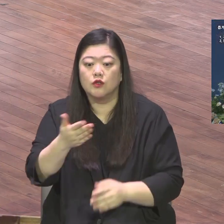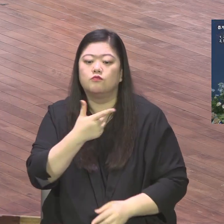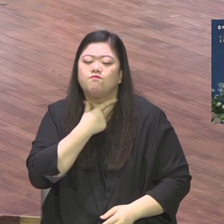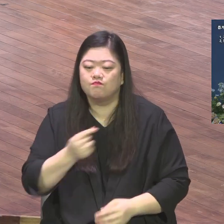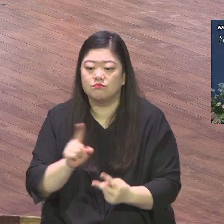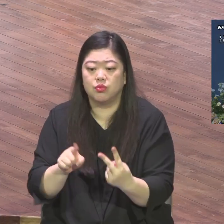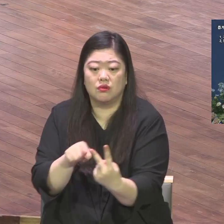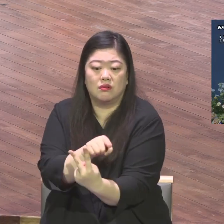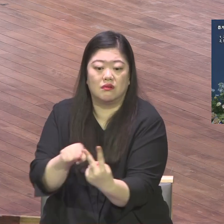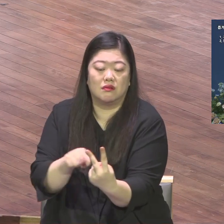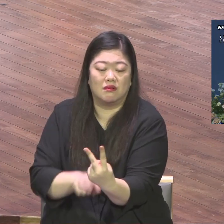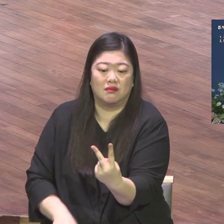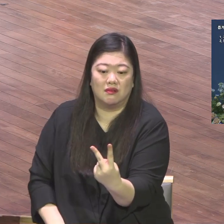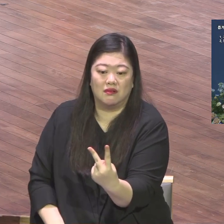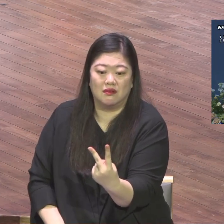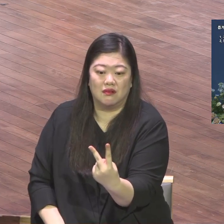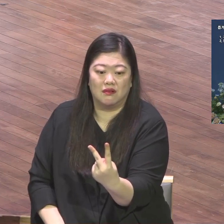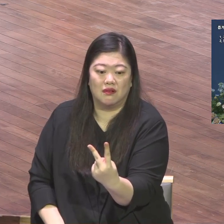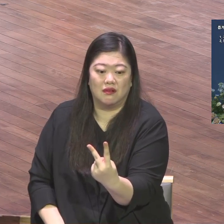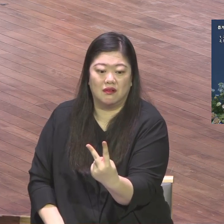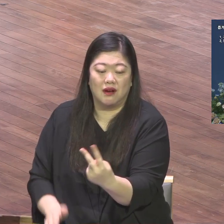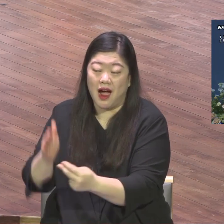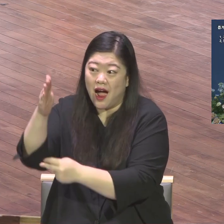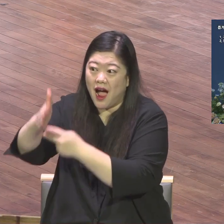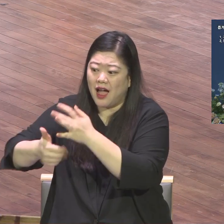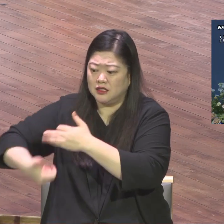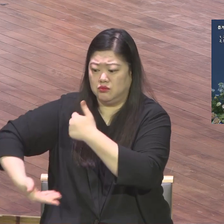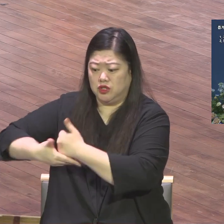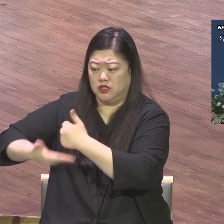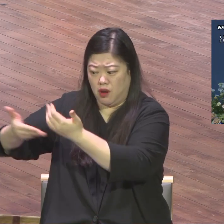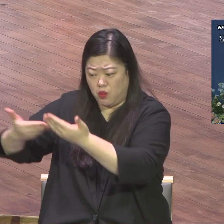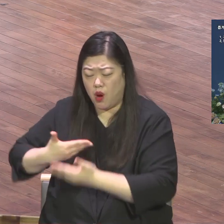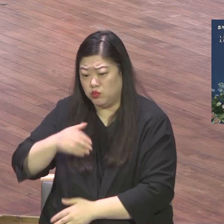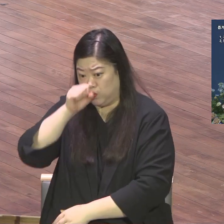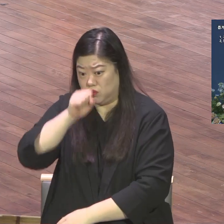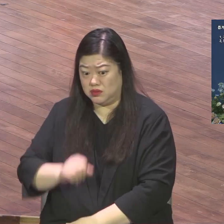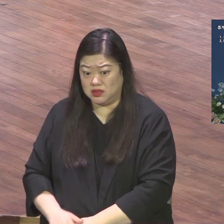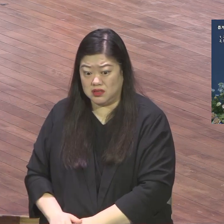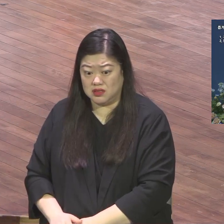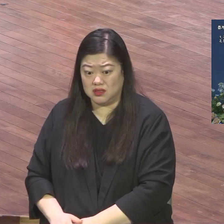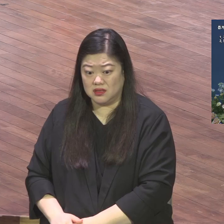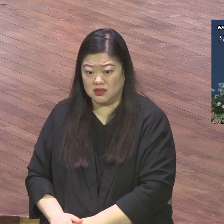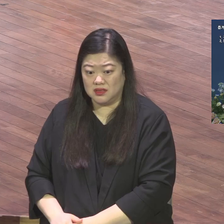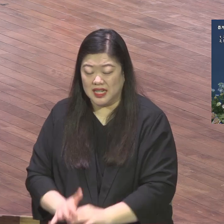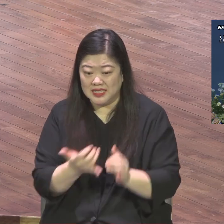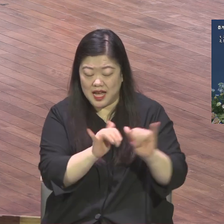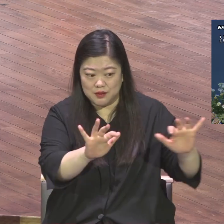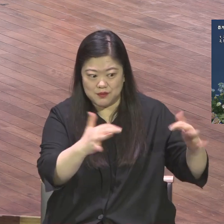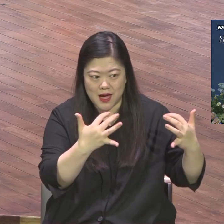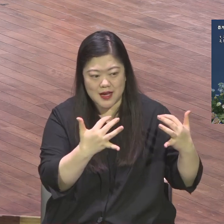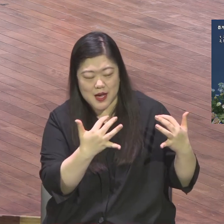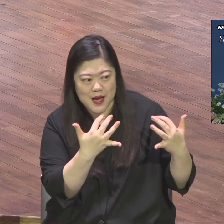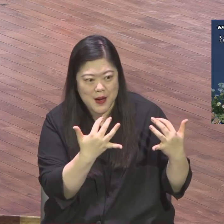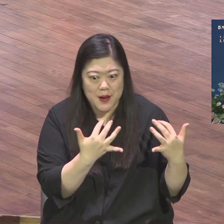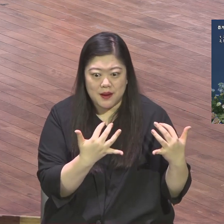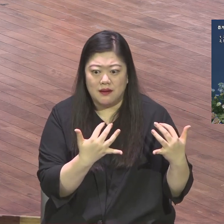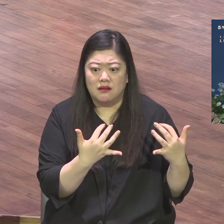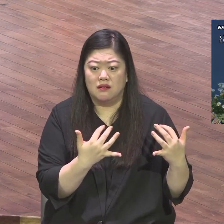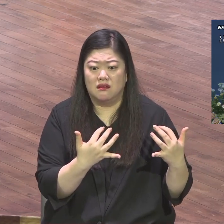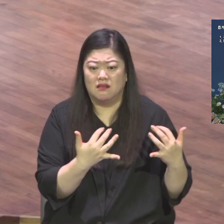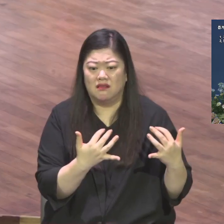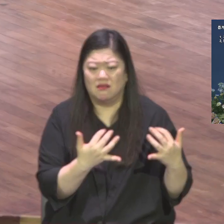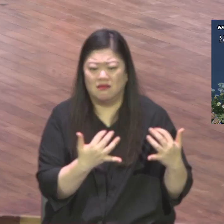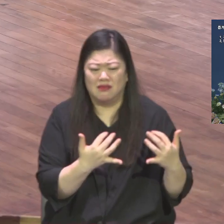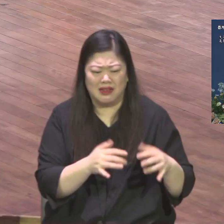중요하지. 사람이 나를 어떻게 볼까, 거의 다 여기에 빠져있어요. 하나님이 나를 어떻게 보실까? 하나님 제일 주의. 베드로와